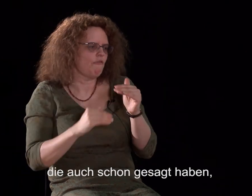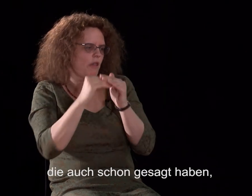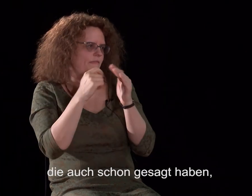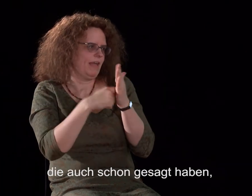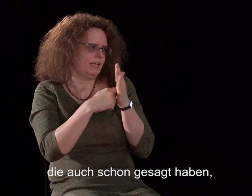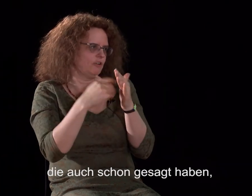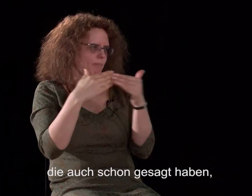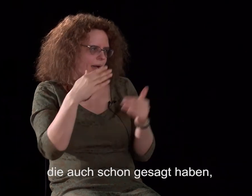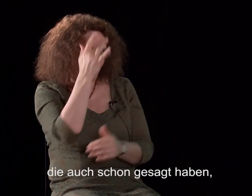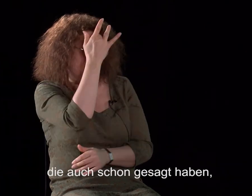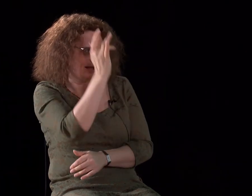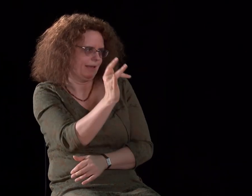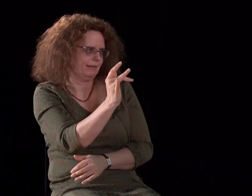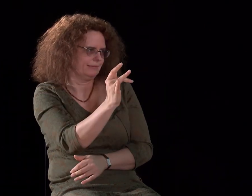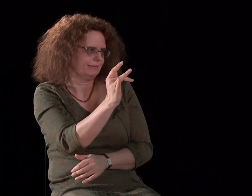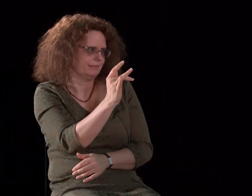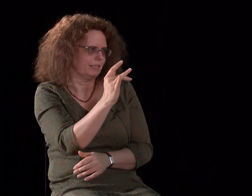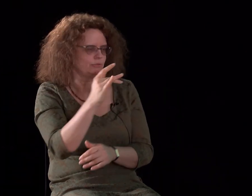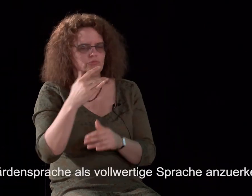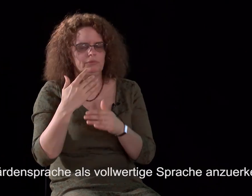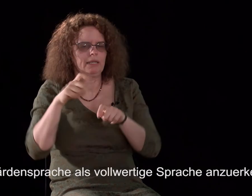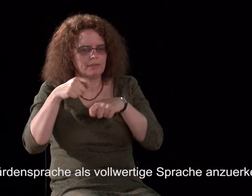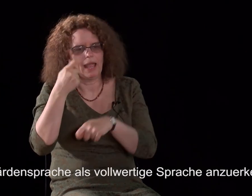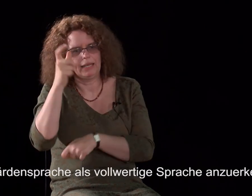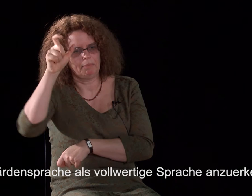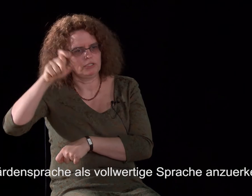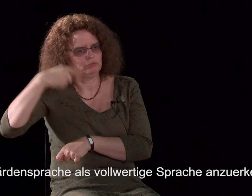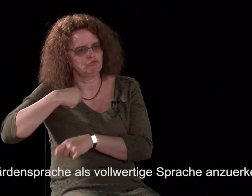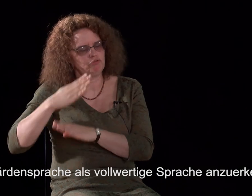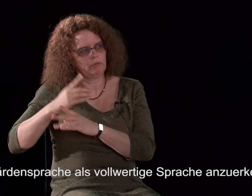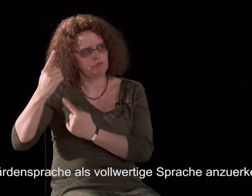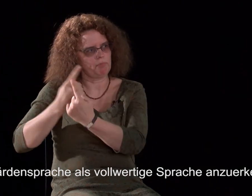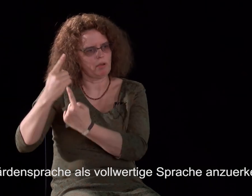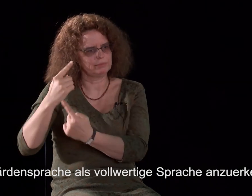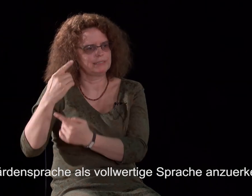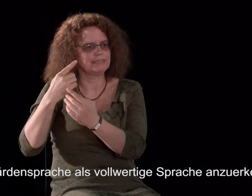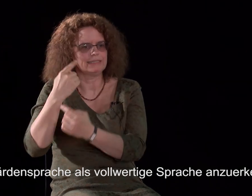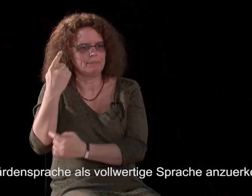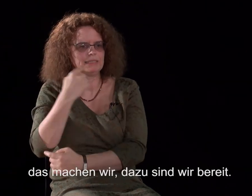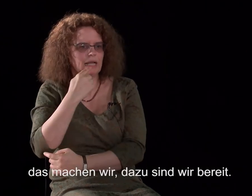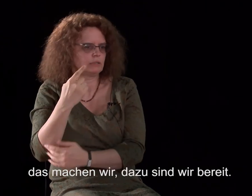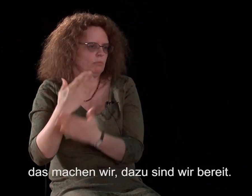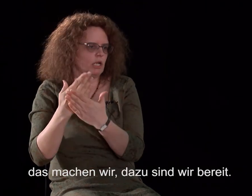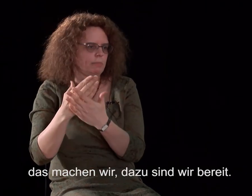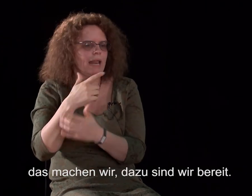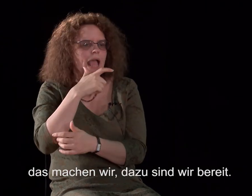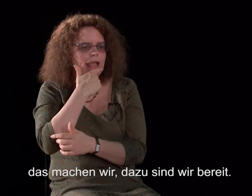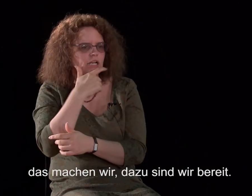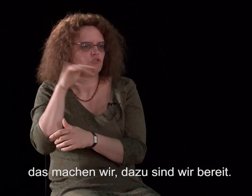die auch schon gesagt haben, ja, Gebärdensprache als vollwertige Sprache anzuerkennen, machen wir. Ja, die sind dazu